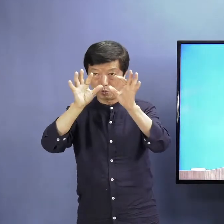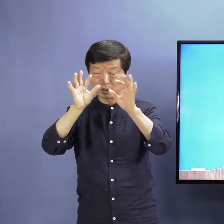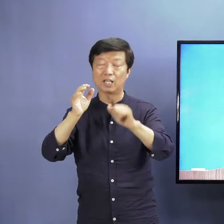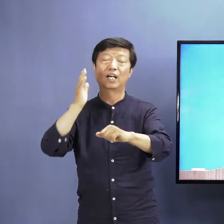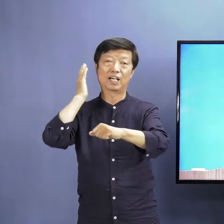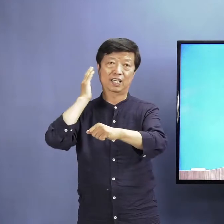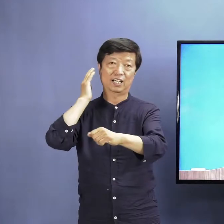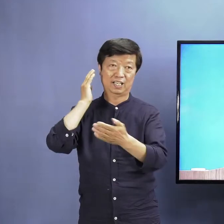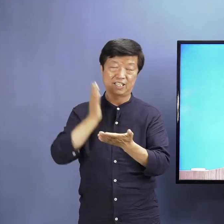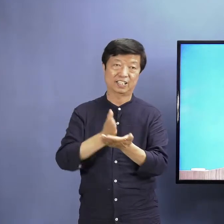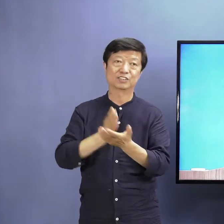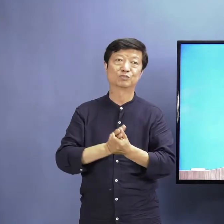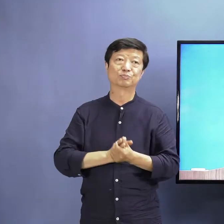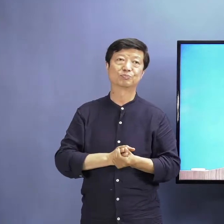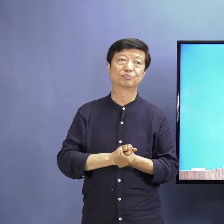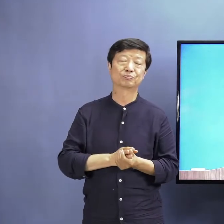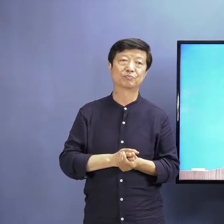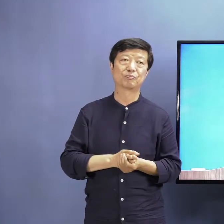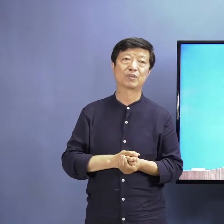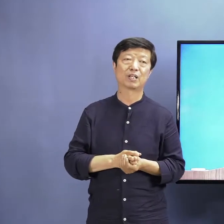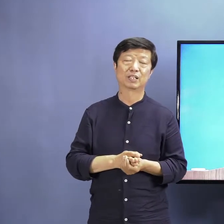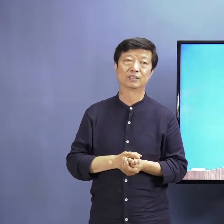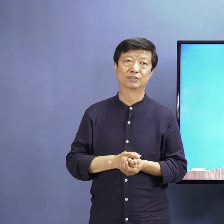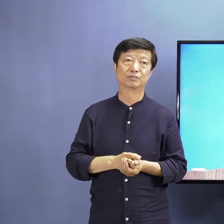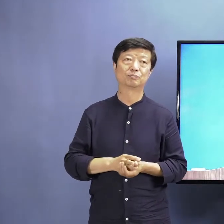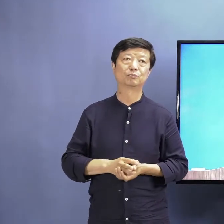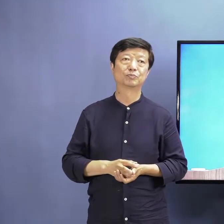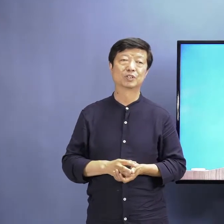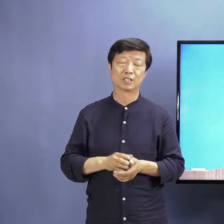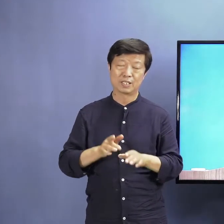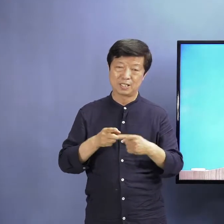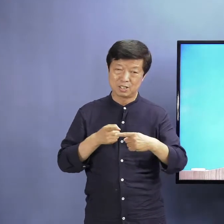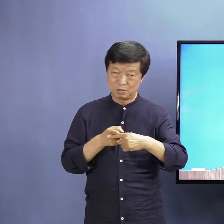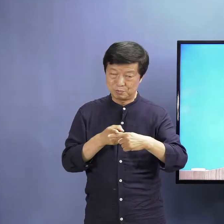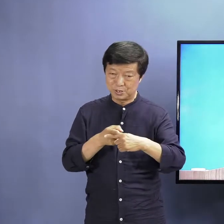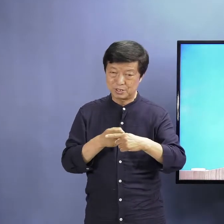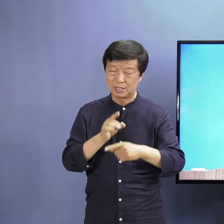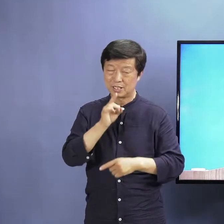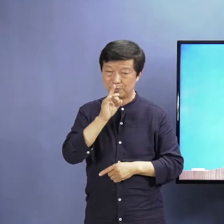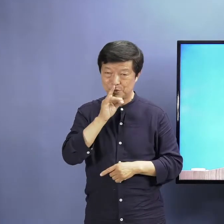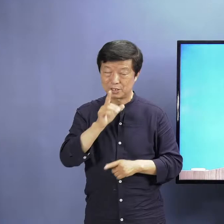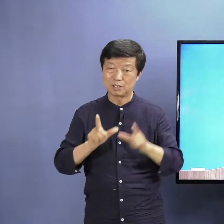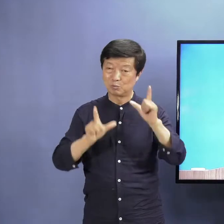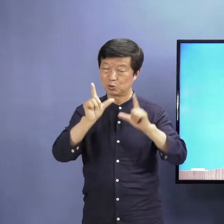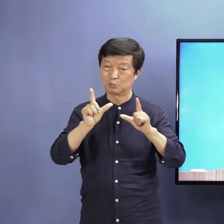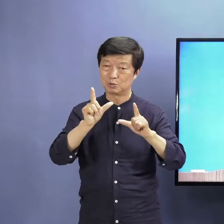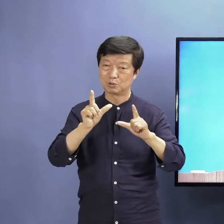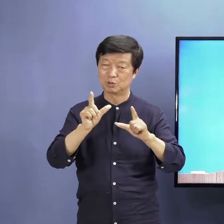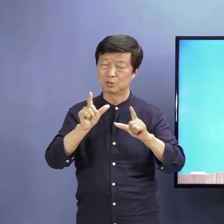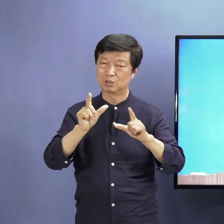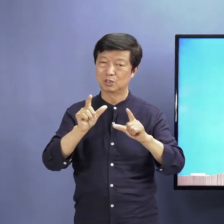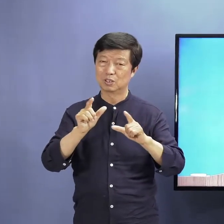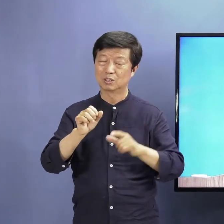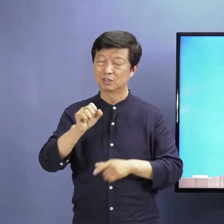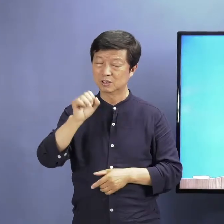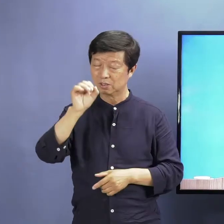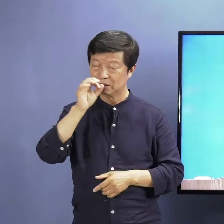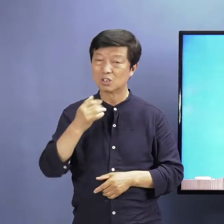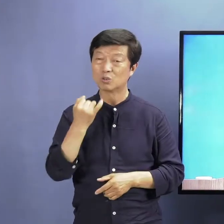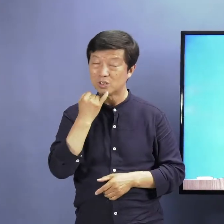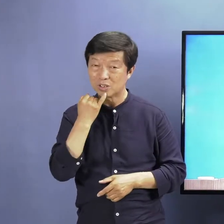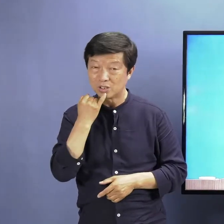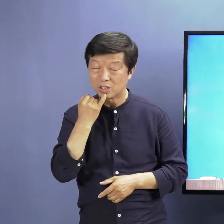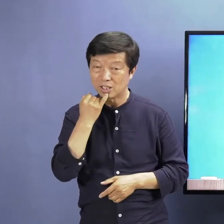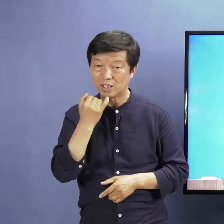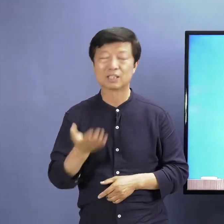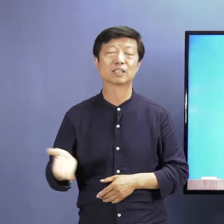채 미지근한 상태로 있는 것은요, 말씀드린 것처럼 당장 볼 때는 크게 문제가 없는 것 같아서 괜찮은 줄